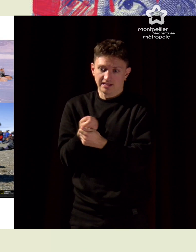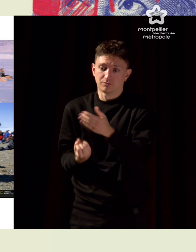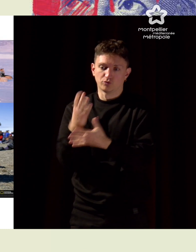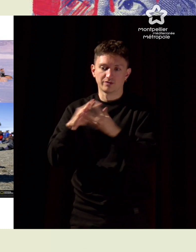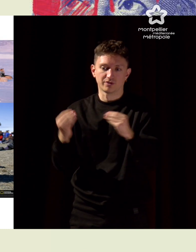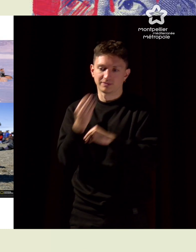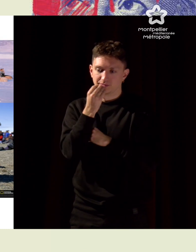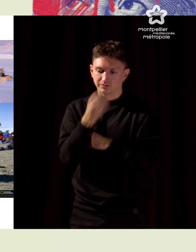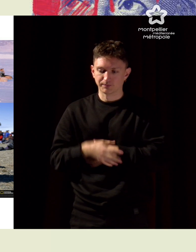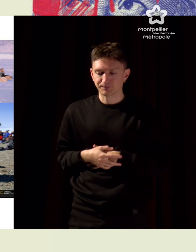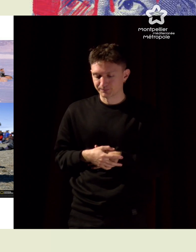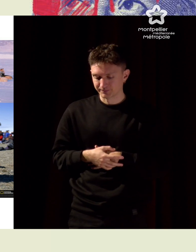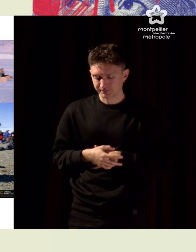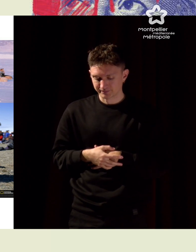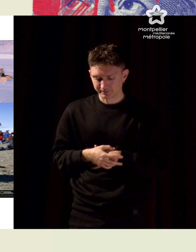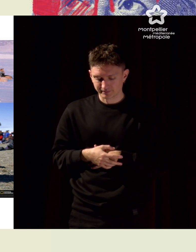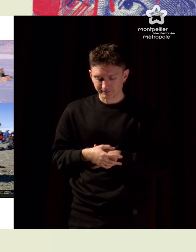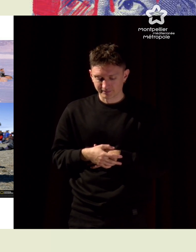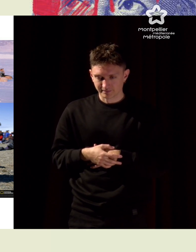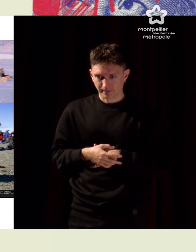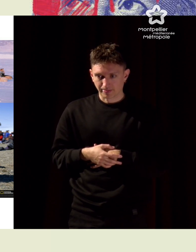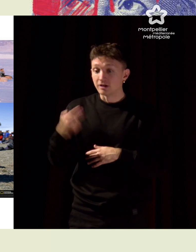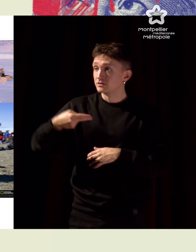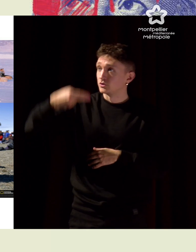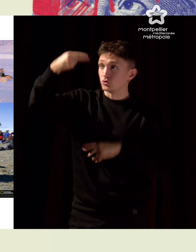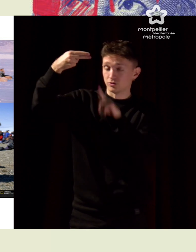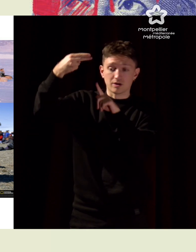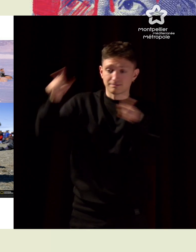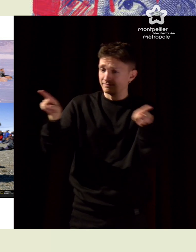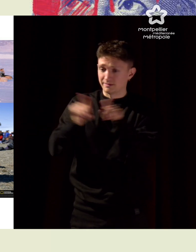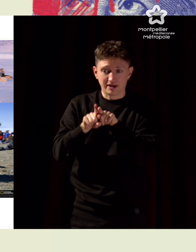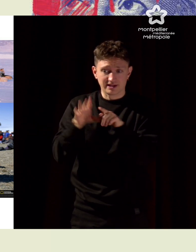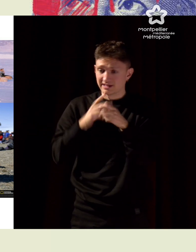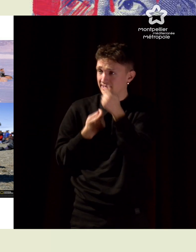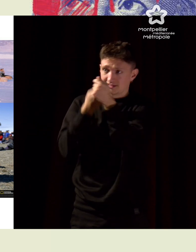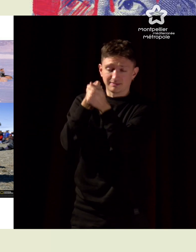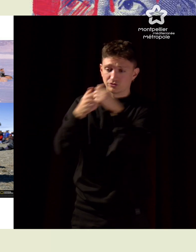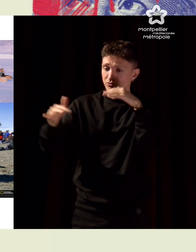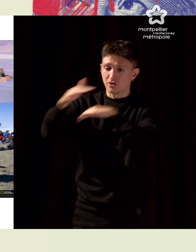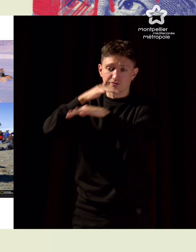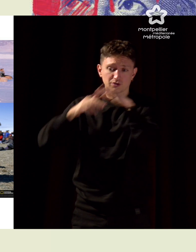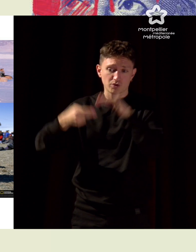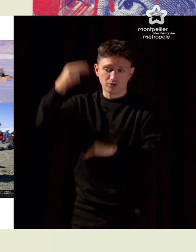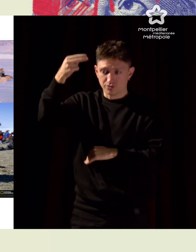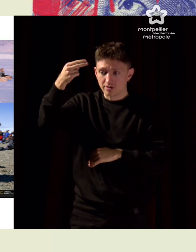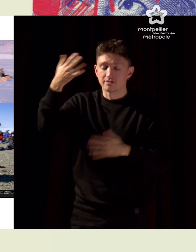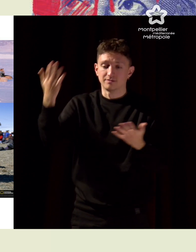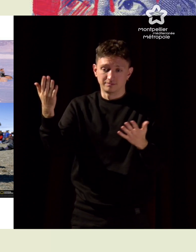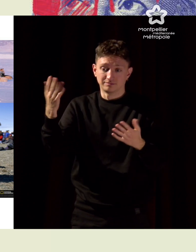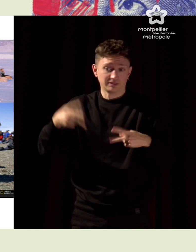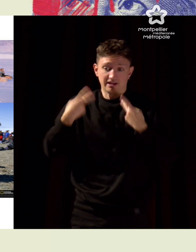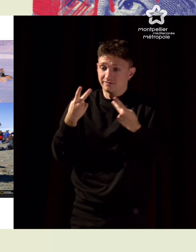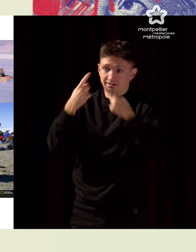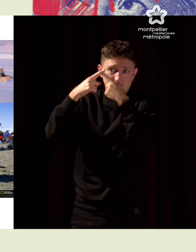alimentation. Dans le Grand Nord aussi, il y a eu des adaptations à la vie dans le Grand